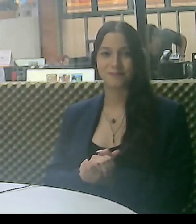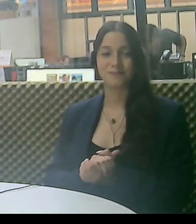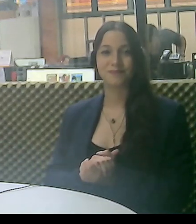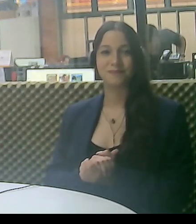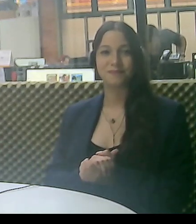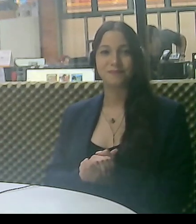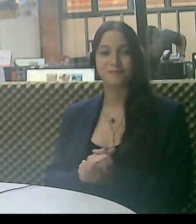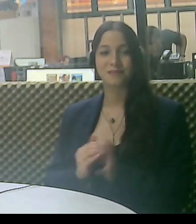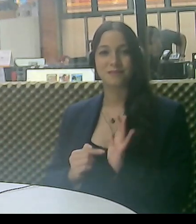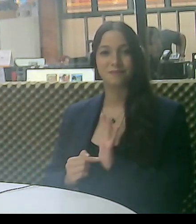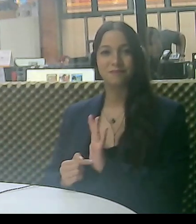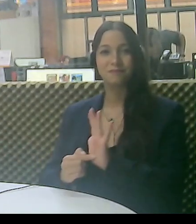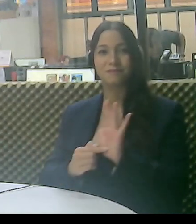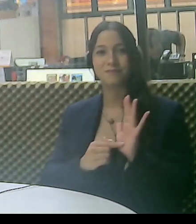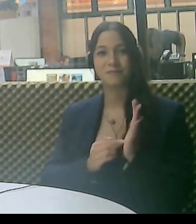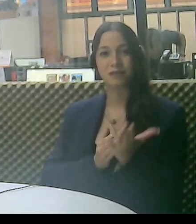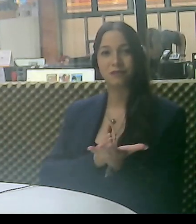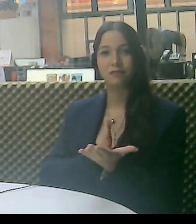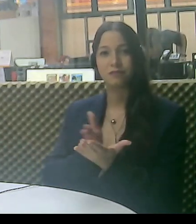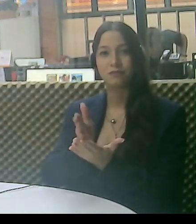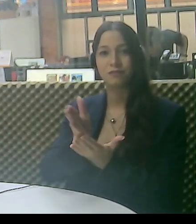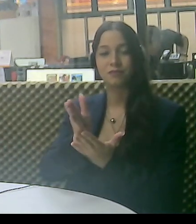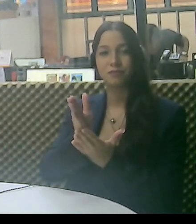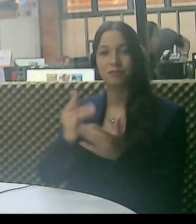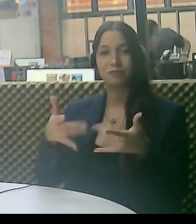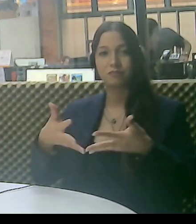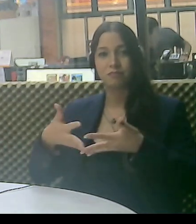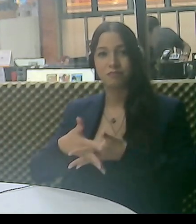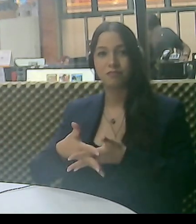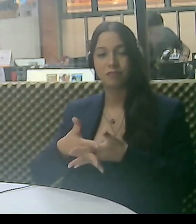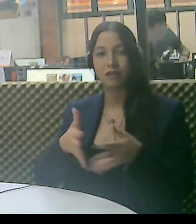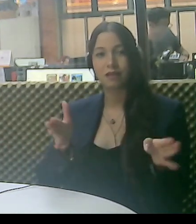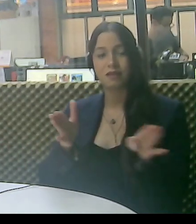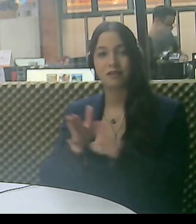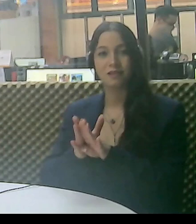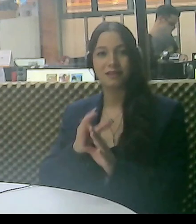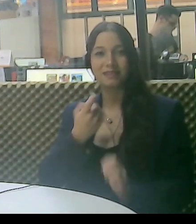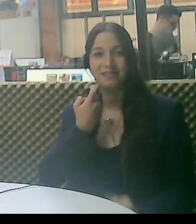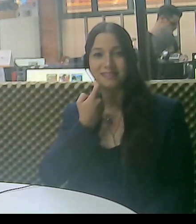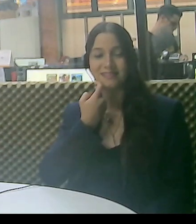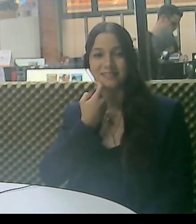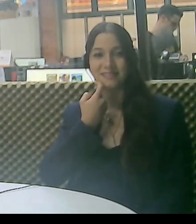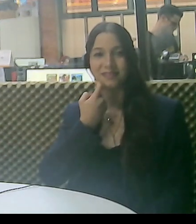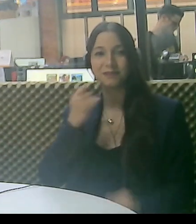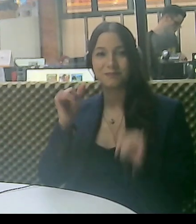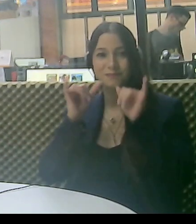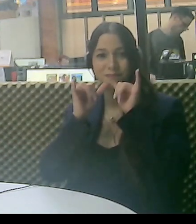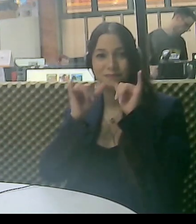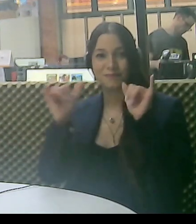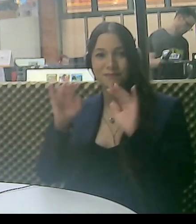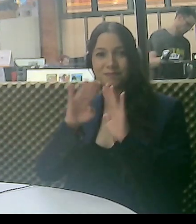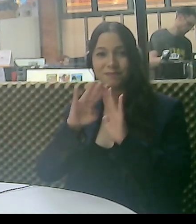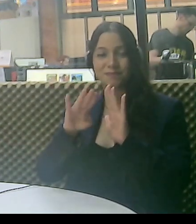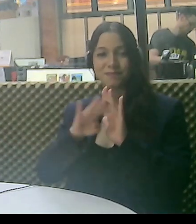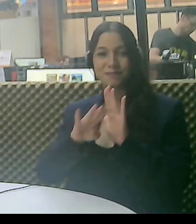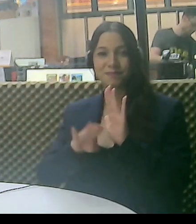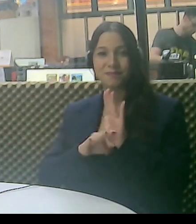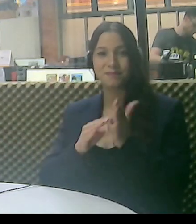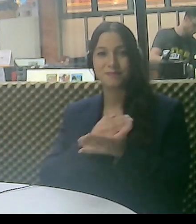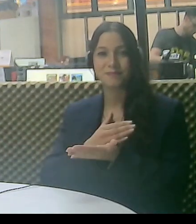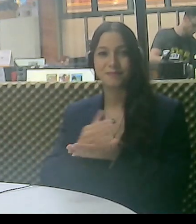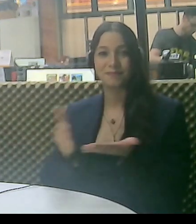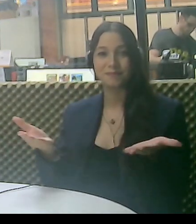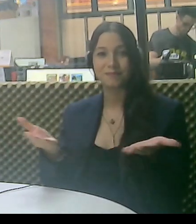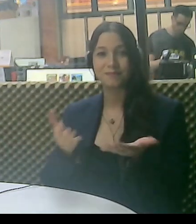ainda, exposições Caminhos dos Presépios seguem abertas até a próxima sexta-feira. Essas e outras notícias a partir